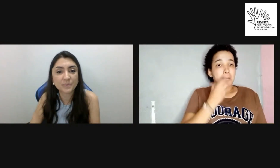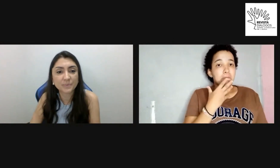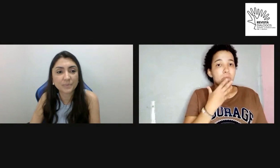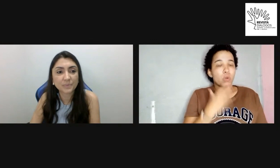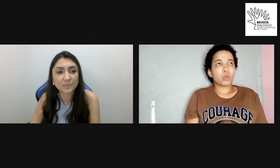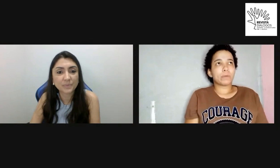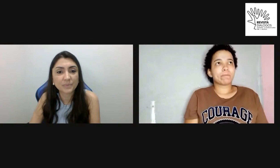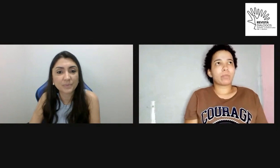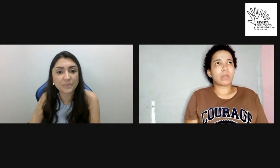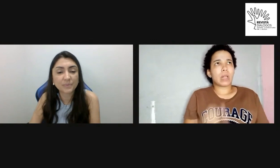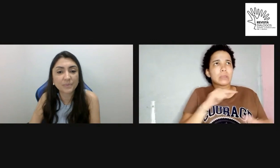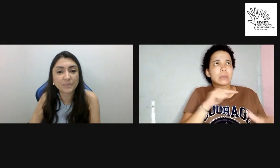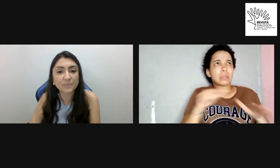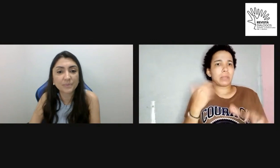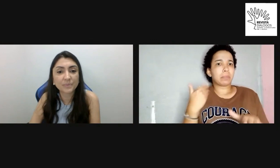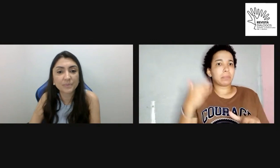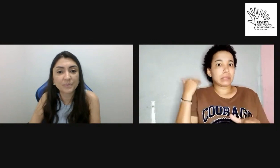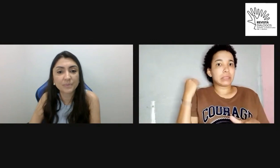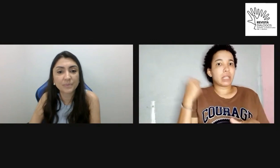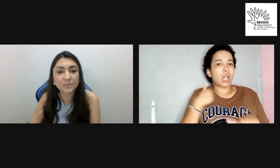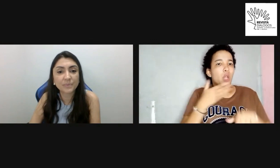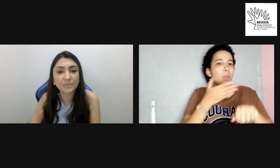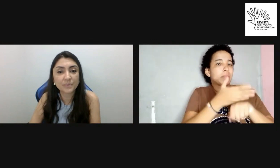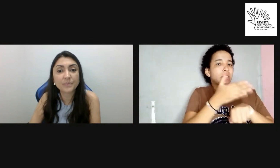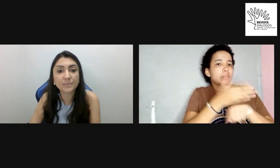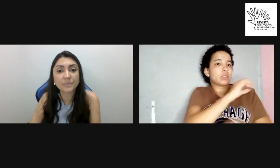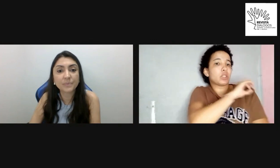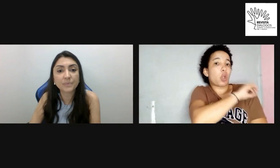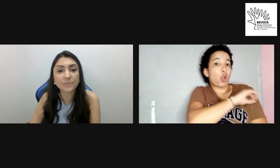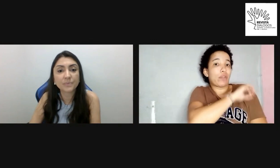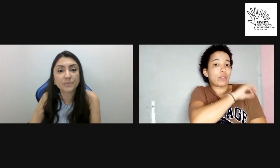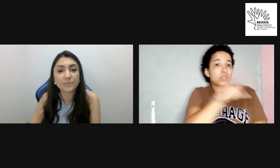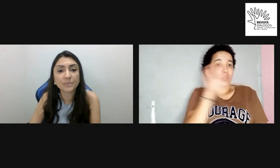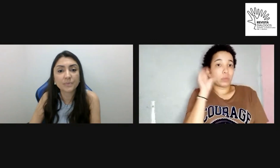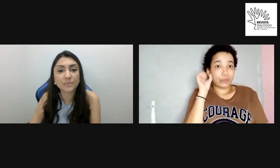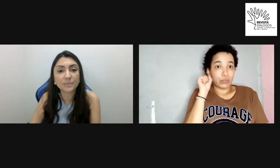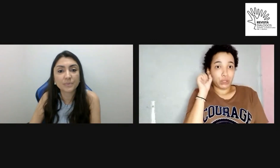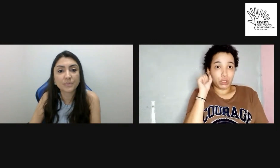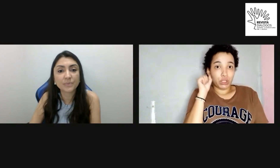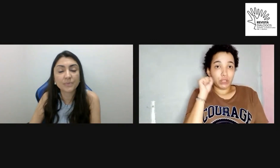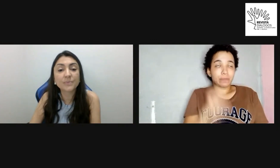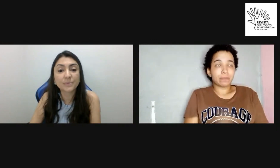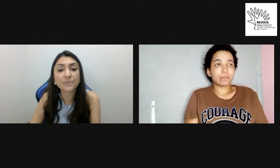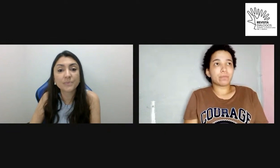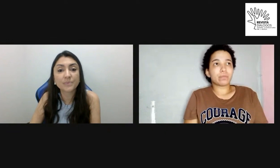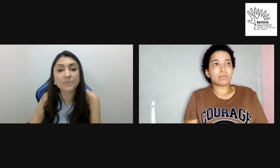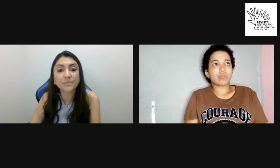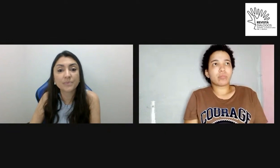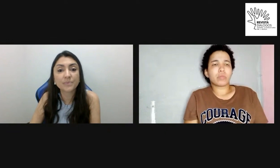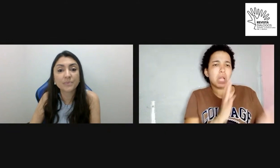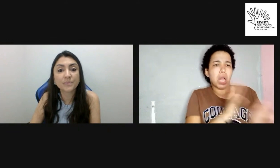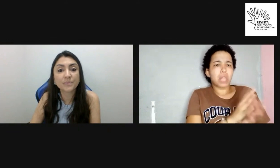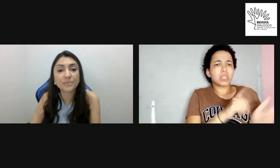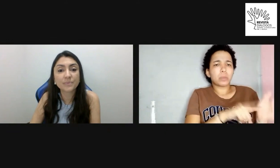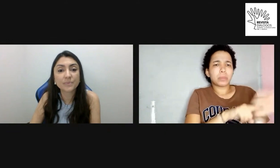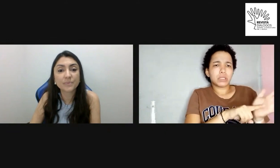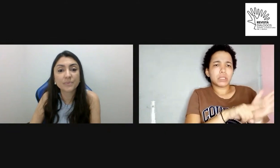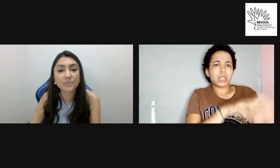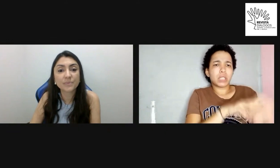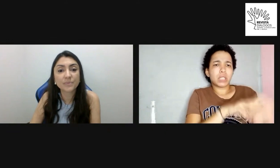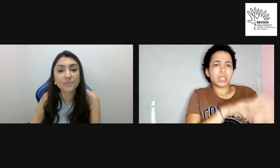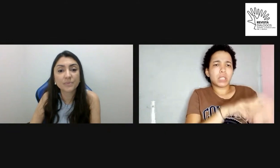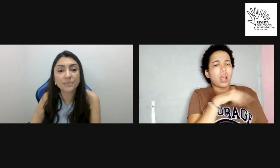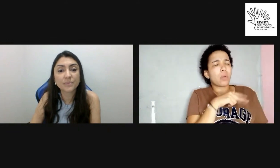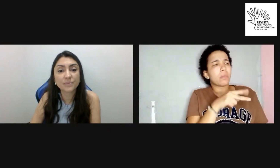É uma boa pergunta. Semana passada eu participei de uma oficina com ouvintes. Eles têm